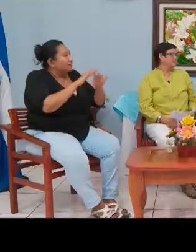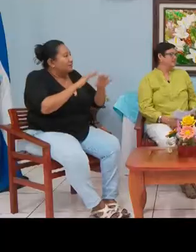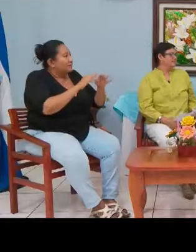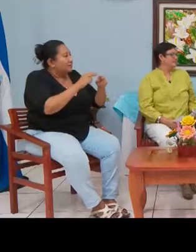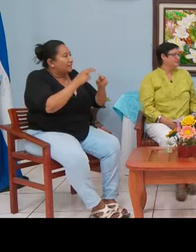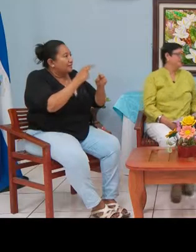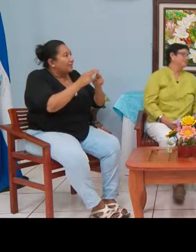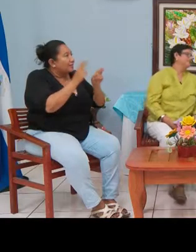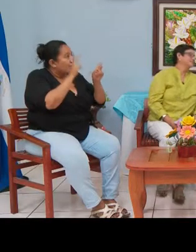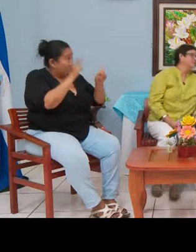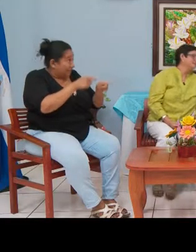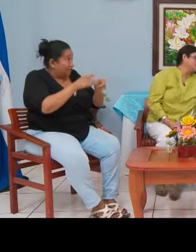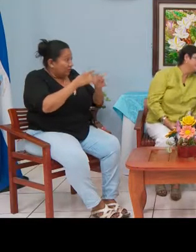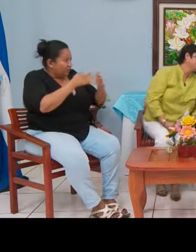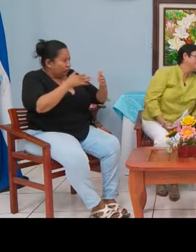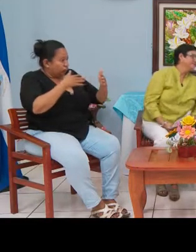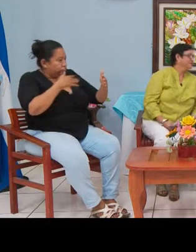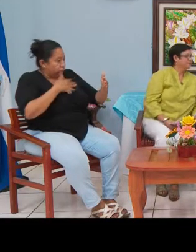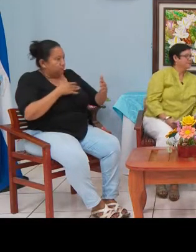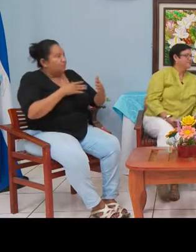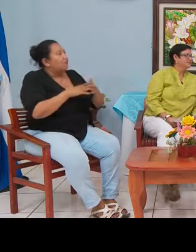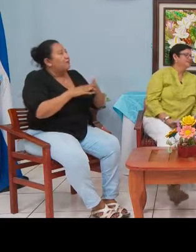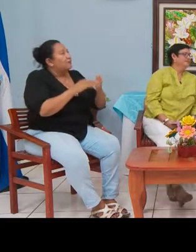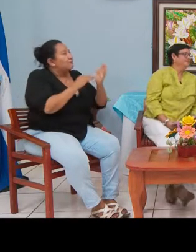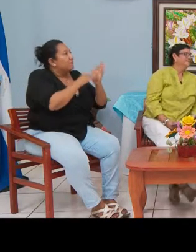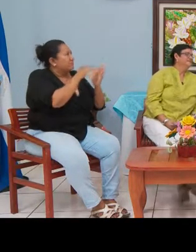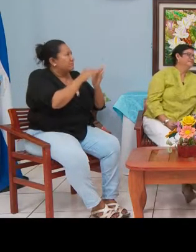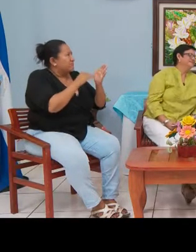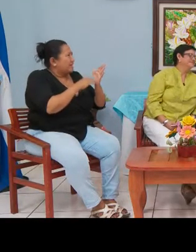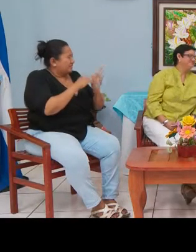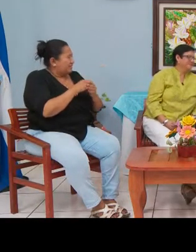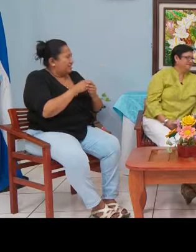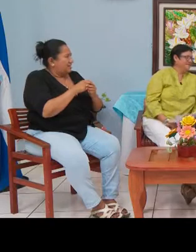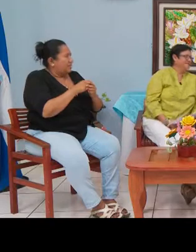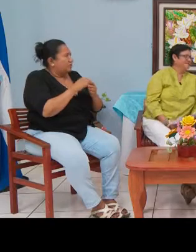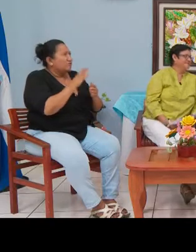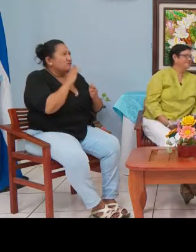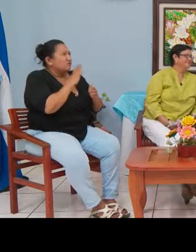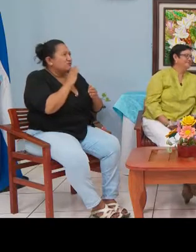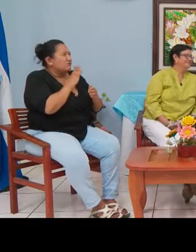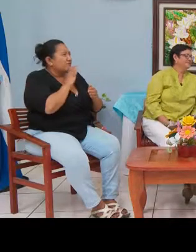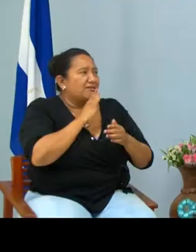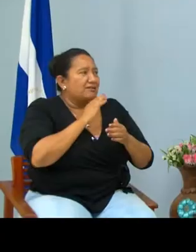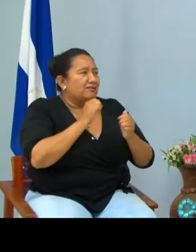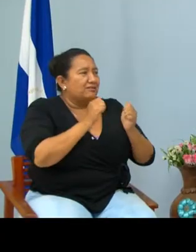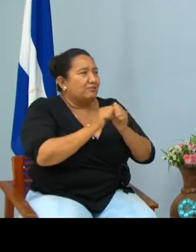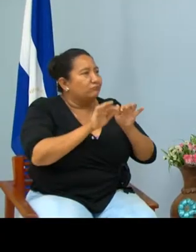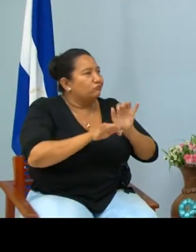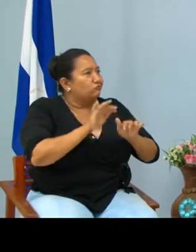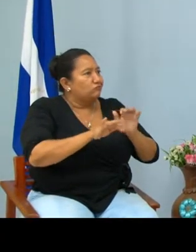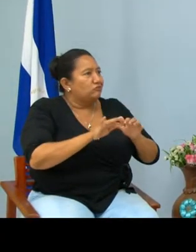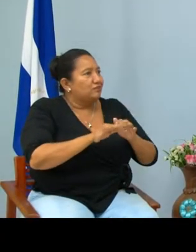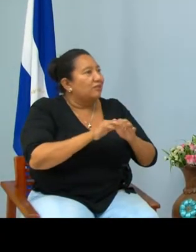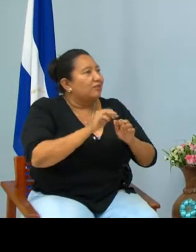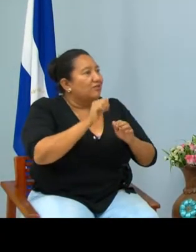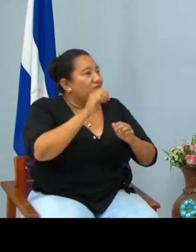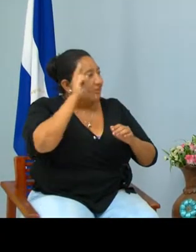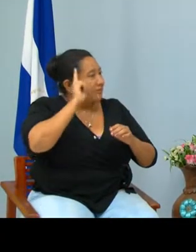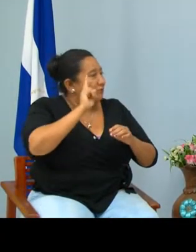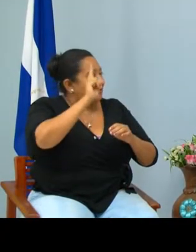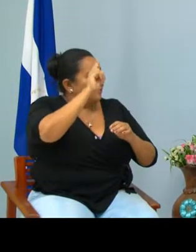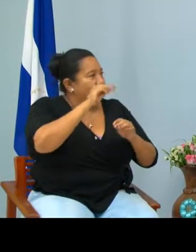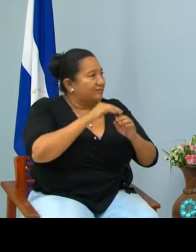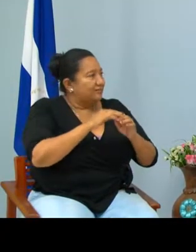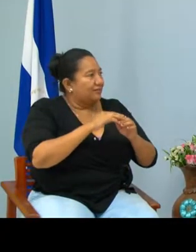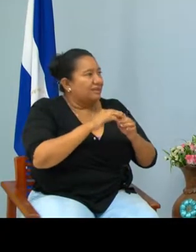lista de matrícula de física matemática. Entonces fui a hablar con el secretario académico